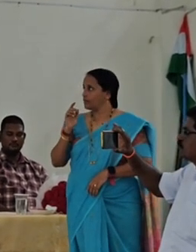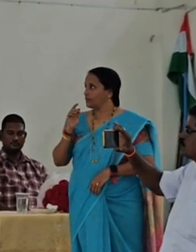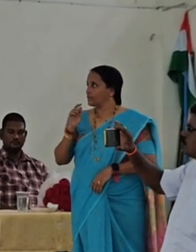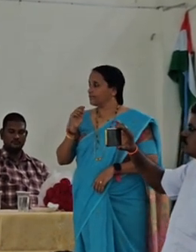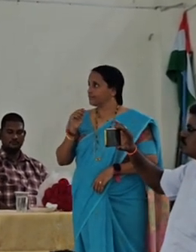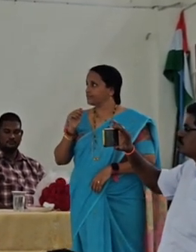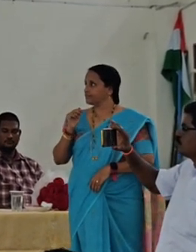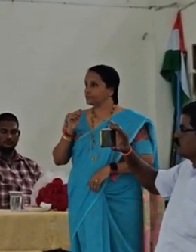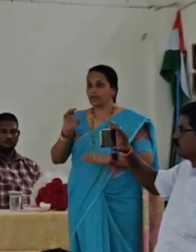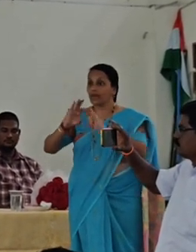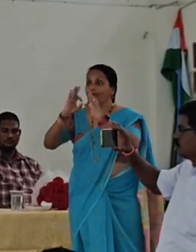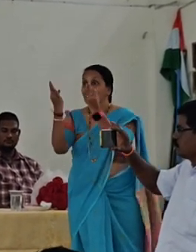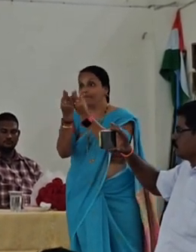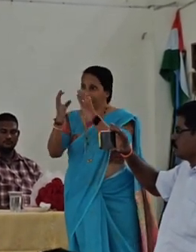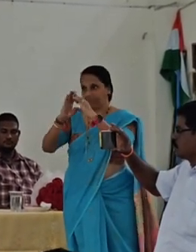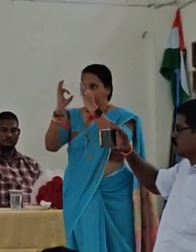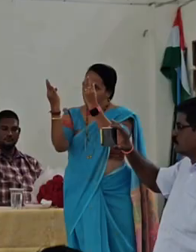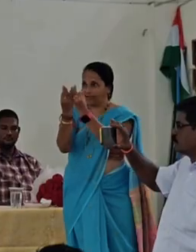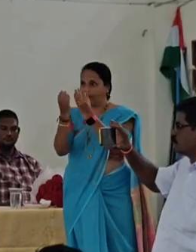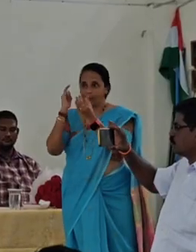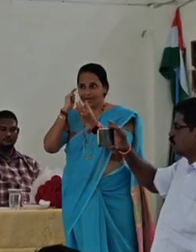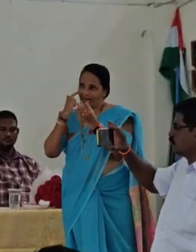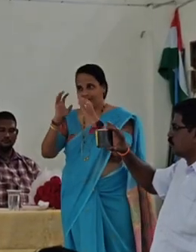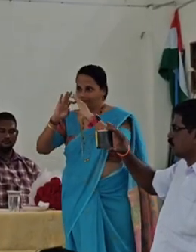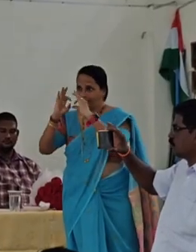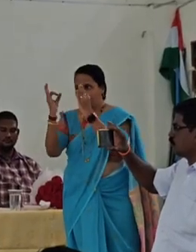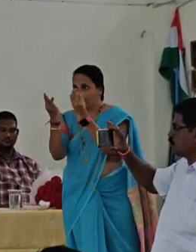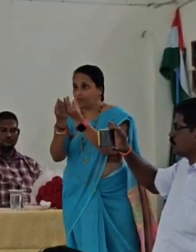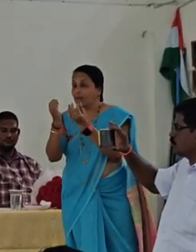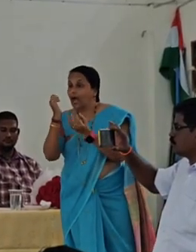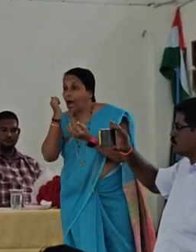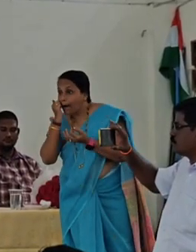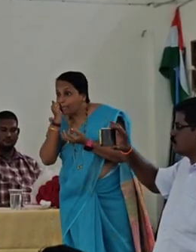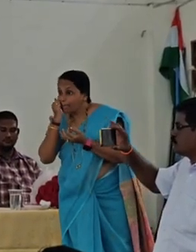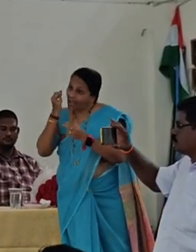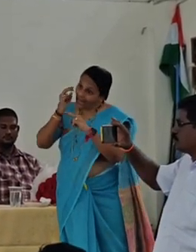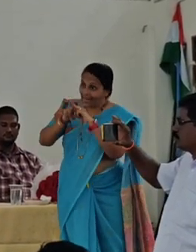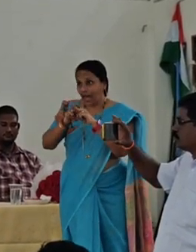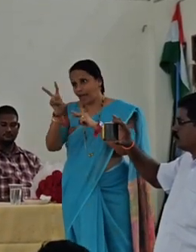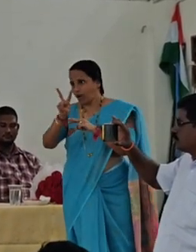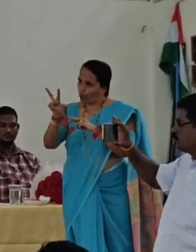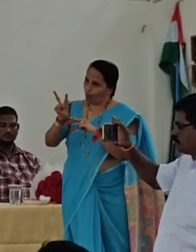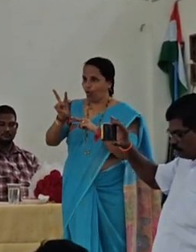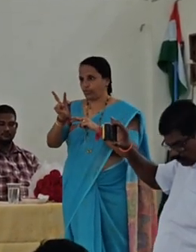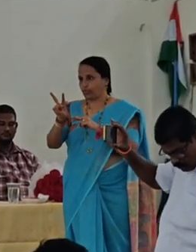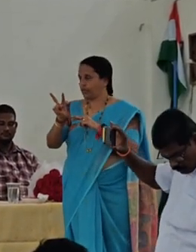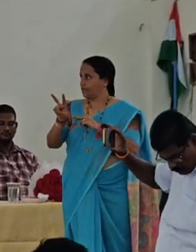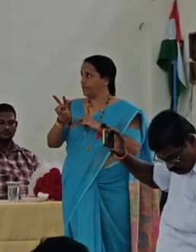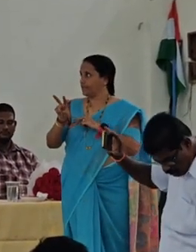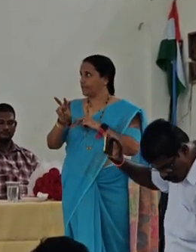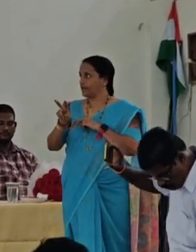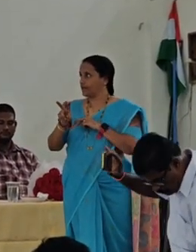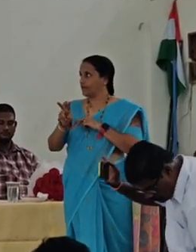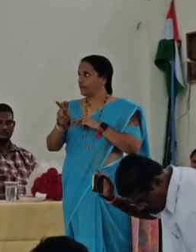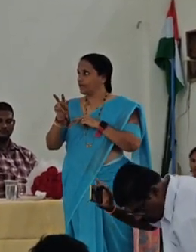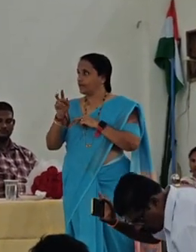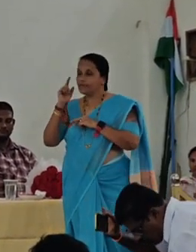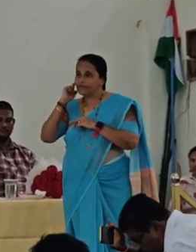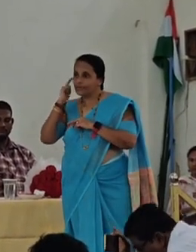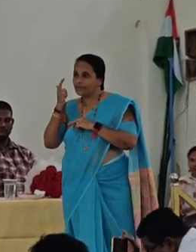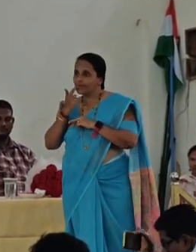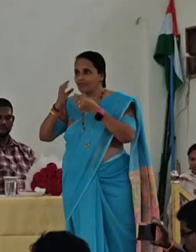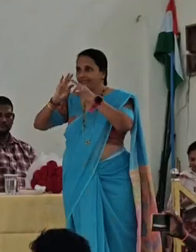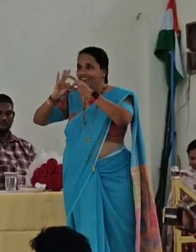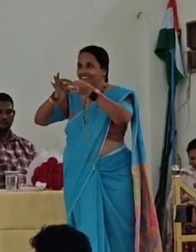పిల్లలు ఉన్న కుటుంబంలో ఆ తల్లి తండ్రి ఇద్దరికి ఈ సాంకేతిక